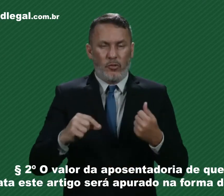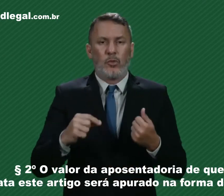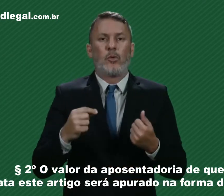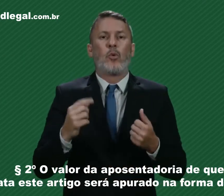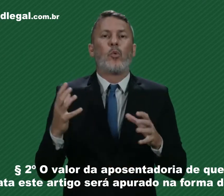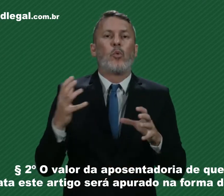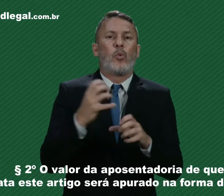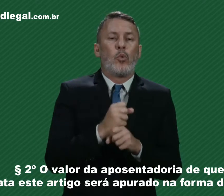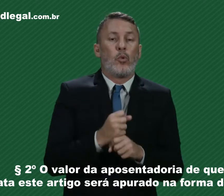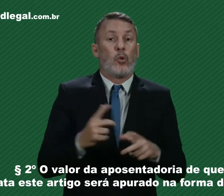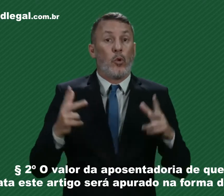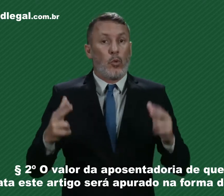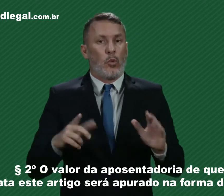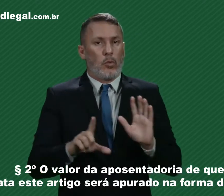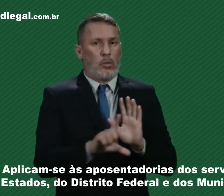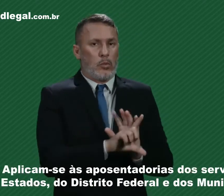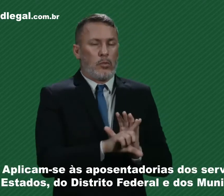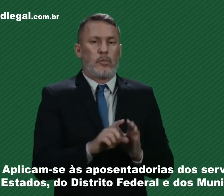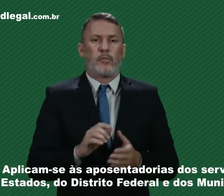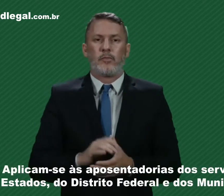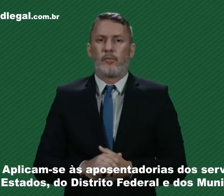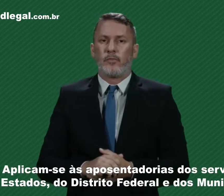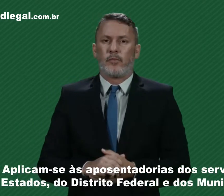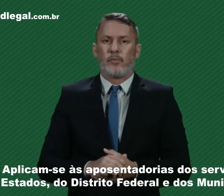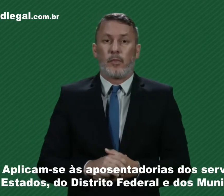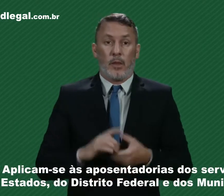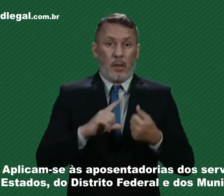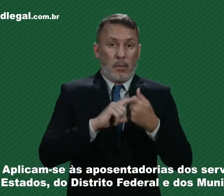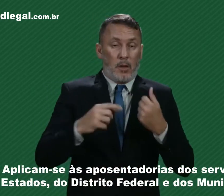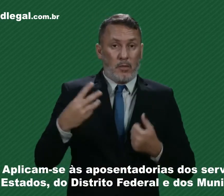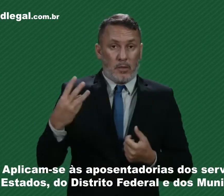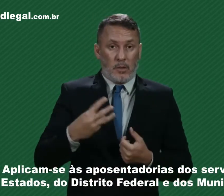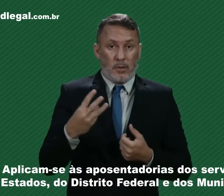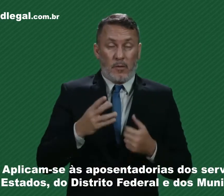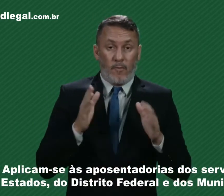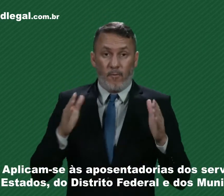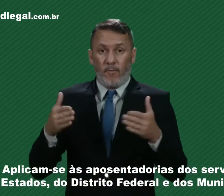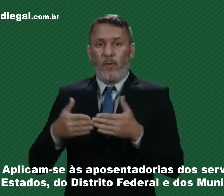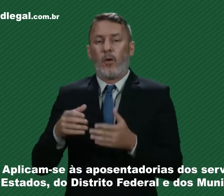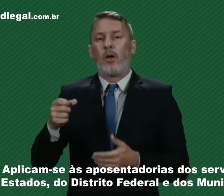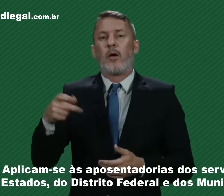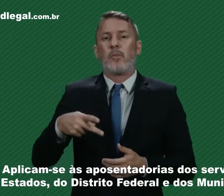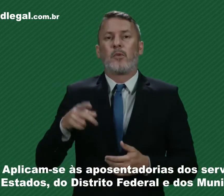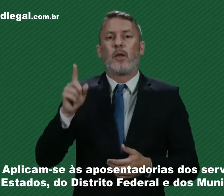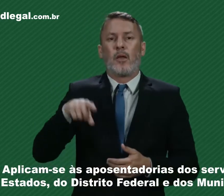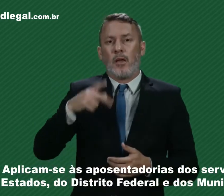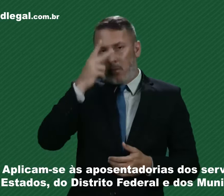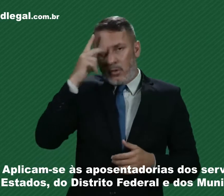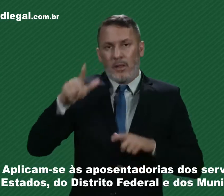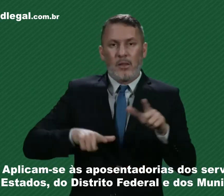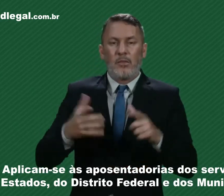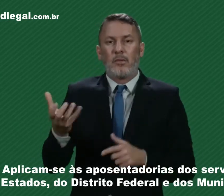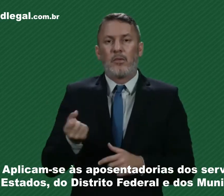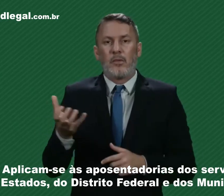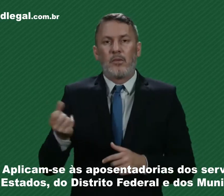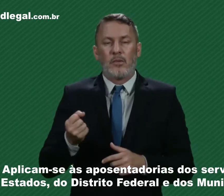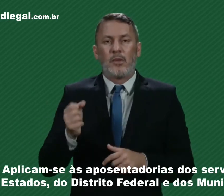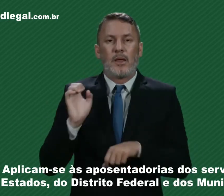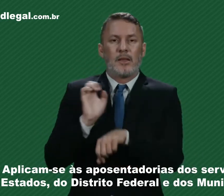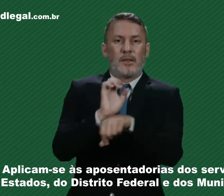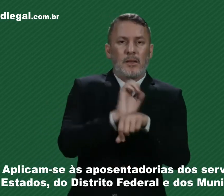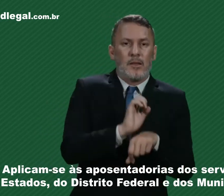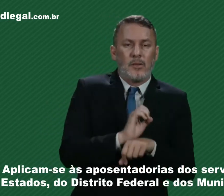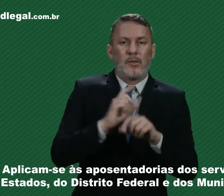será apurado na forma da lei. Parágrafo 3º. Aplicam-se às aposentadorias dos servidores dos Estados, do